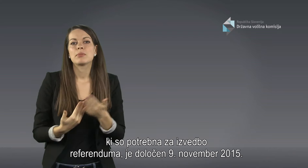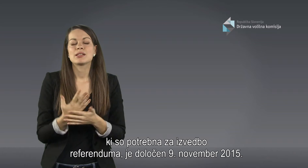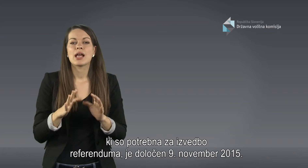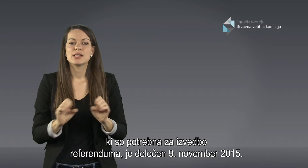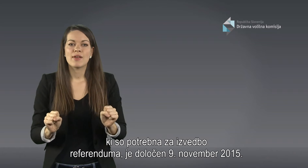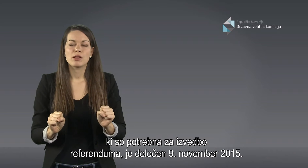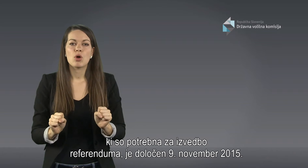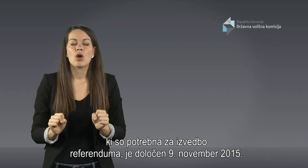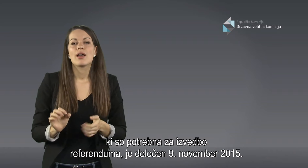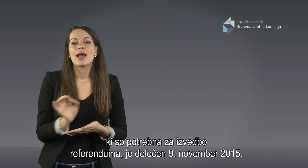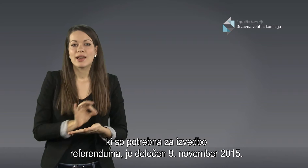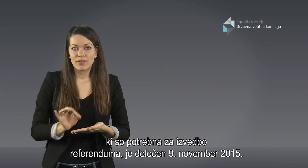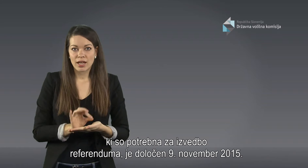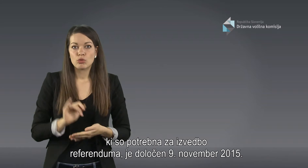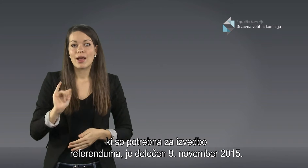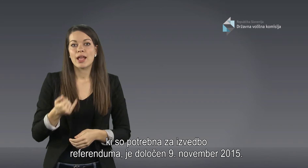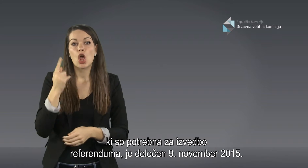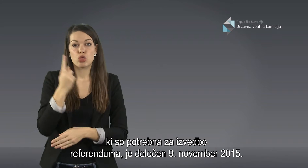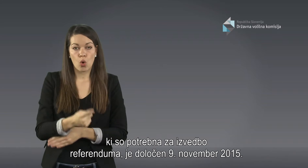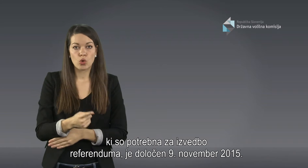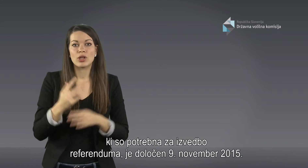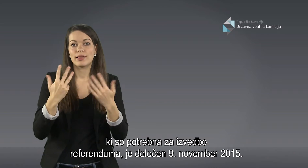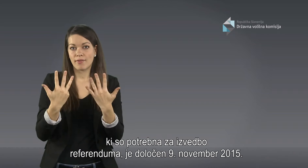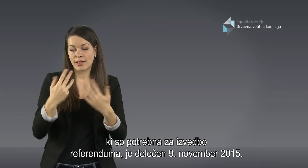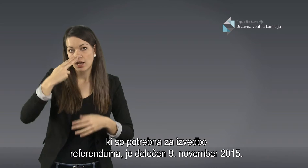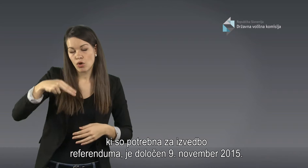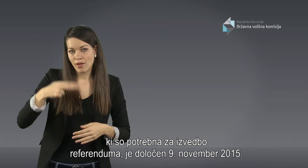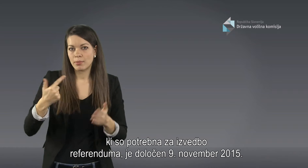določen 9. november 2015.